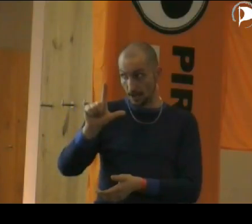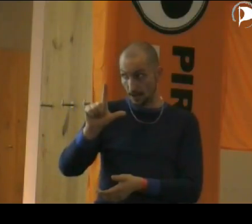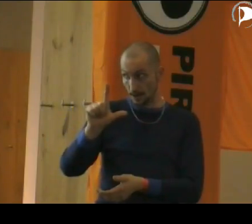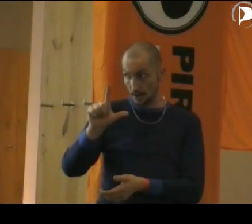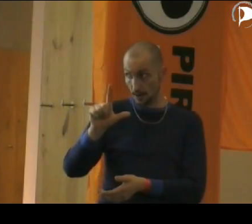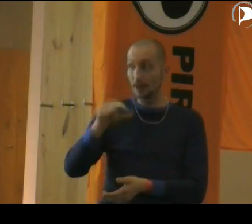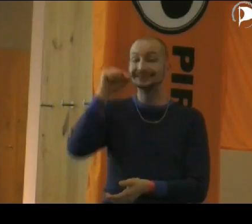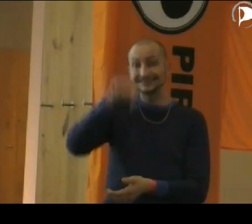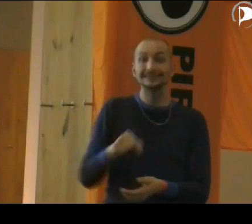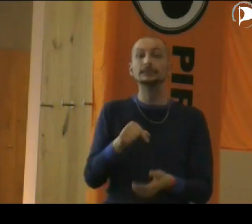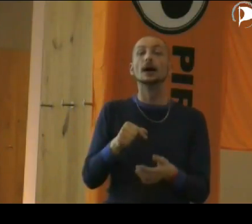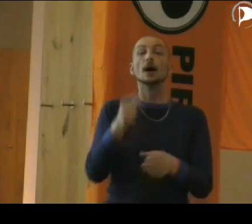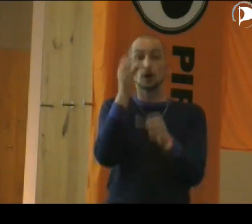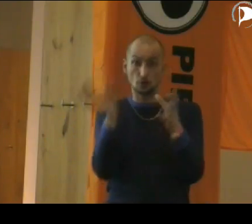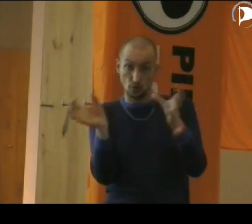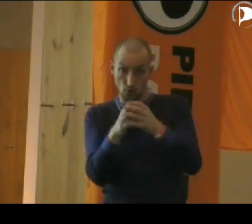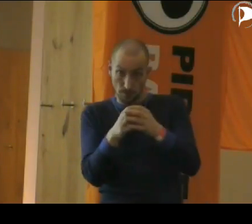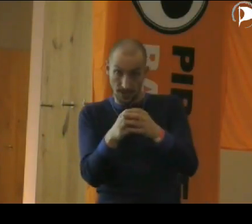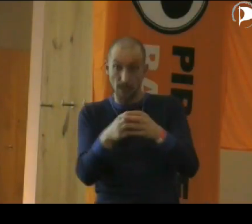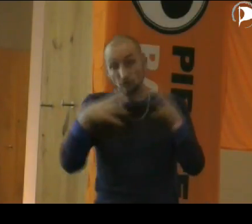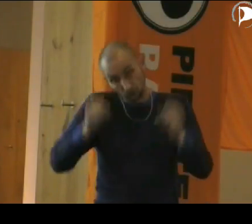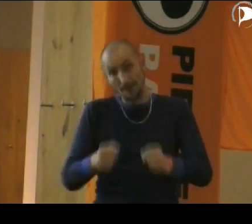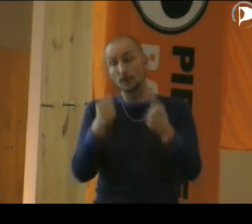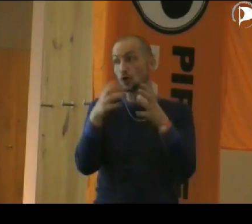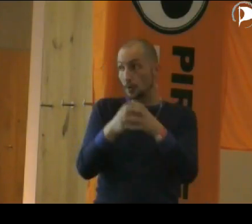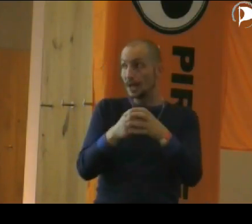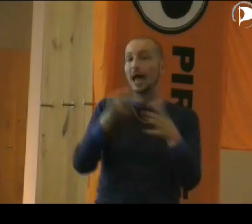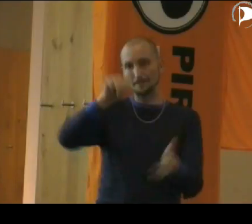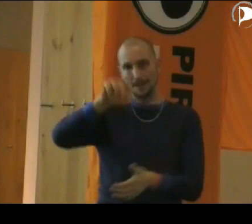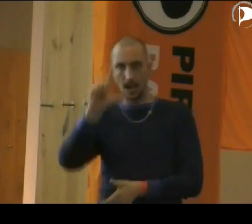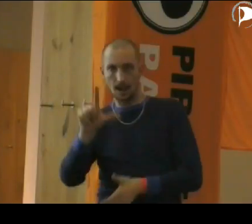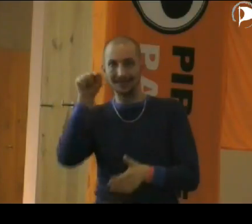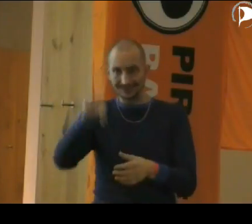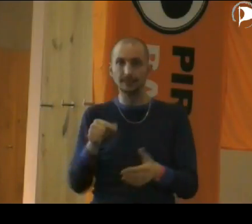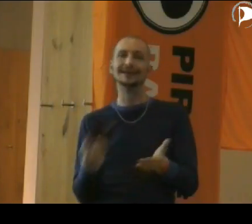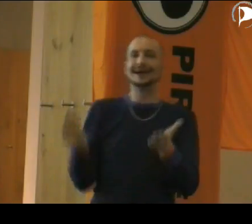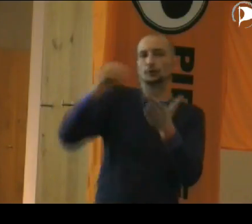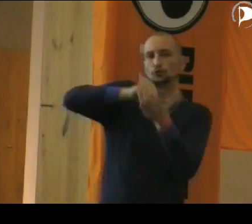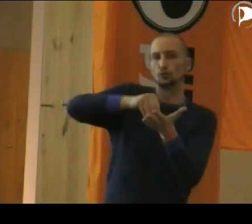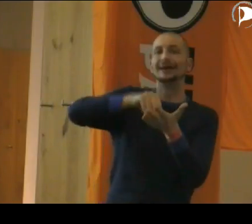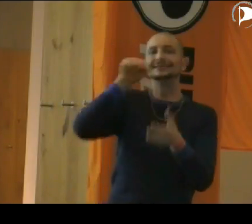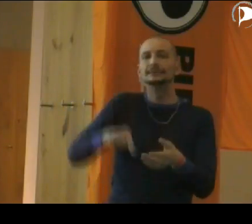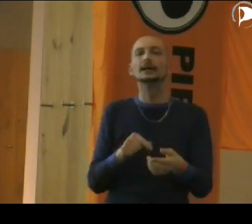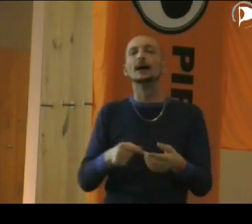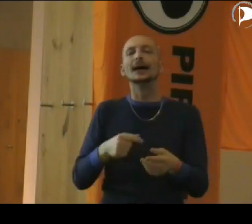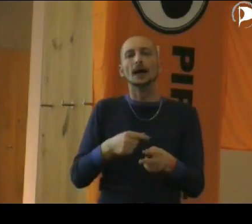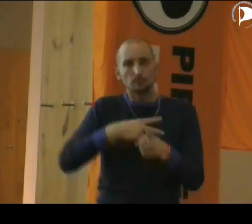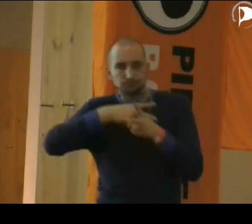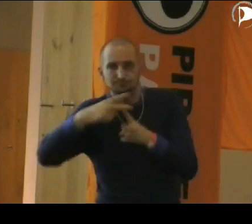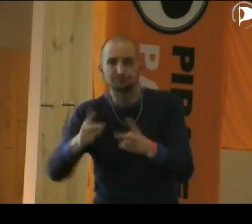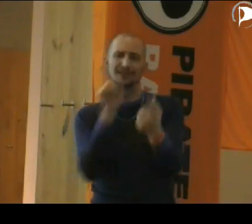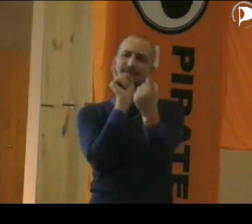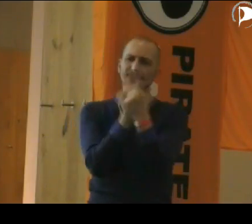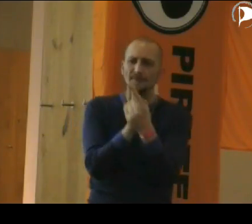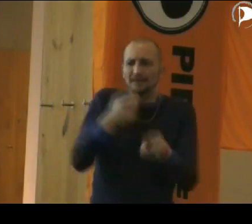diese kerntruppe die fragen der presse ml sonst noch nicht ergänzt wird muss sich gegen miroslav es